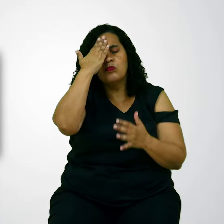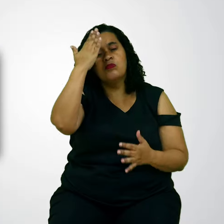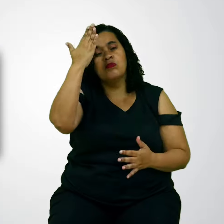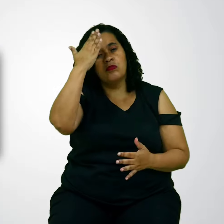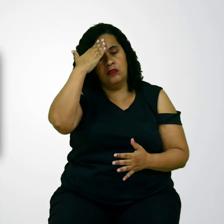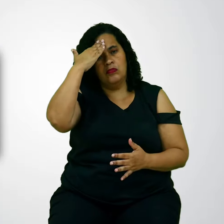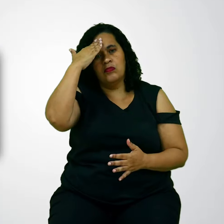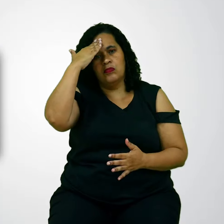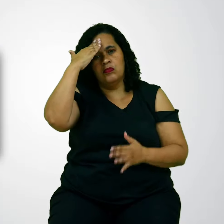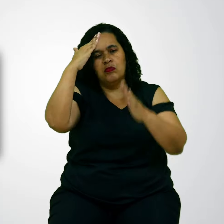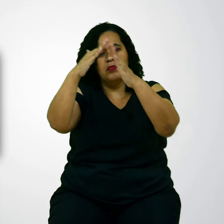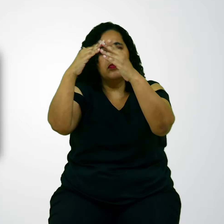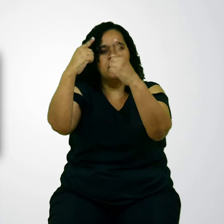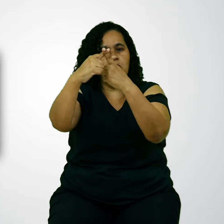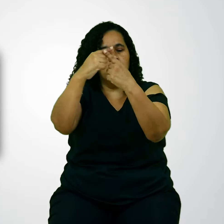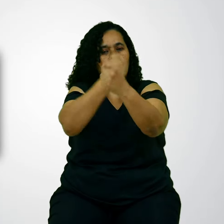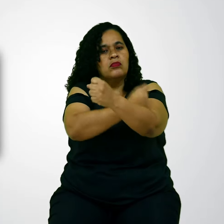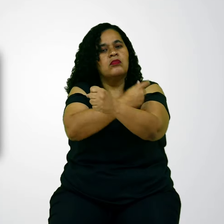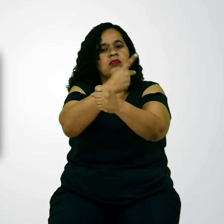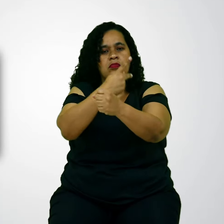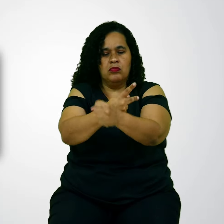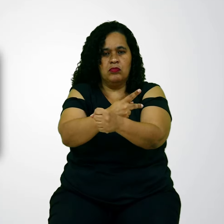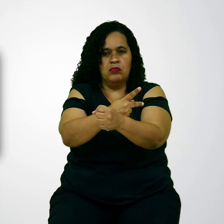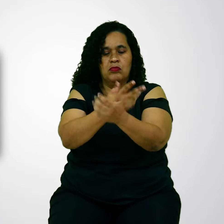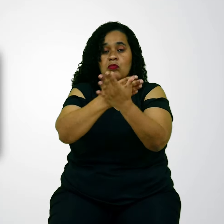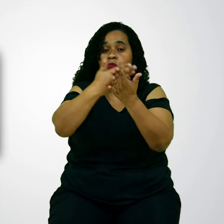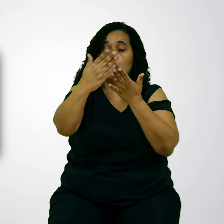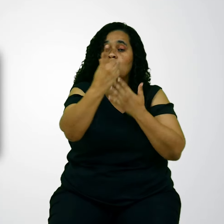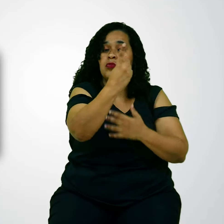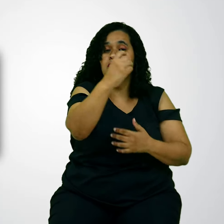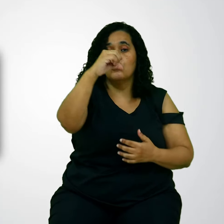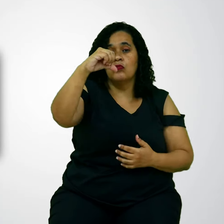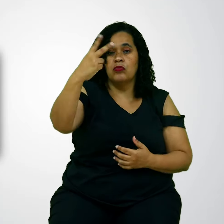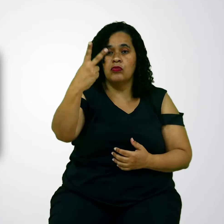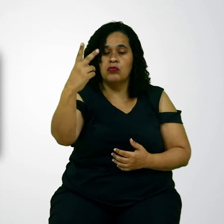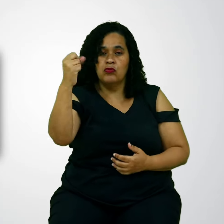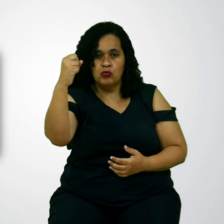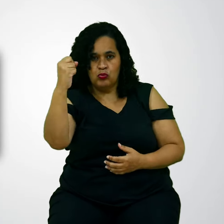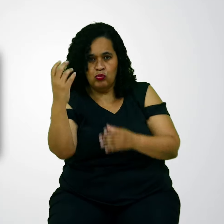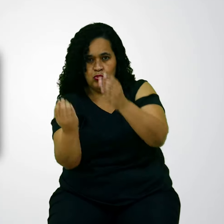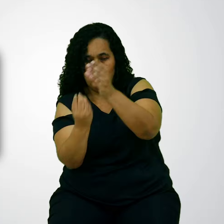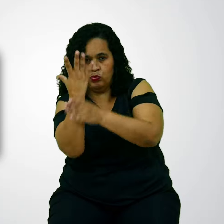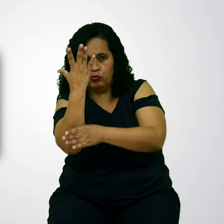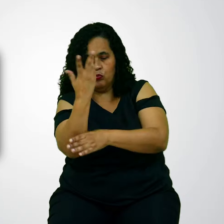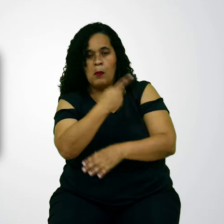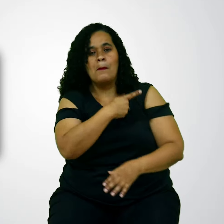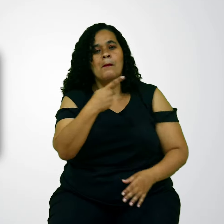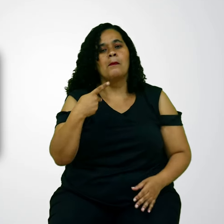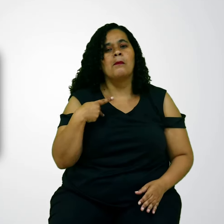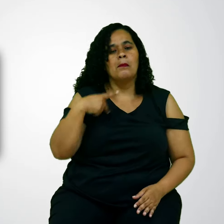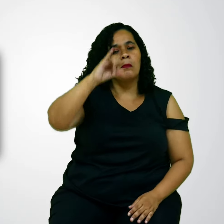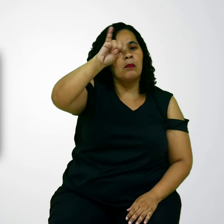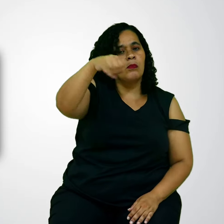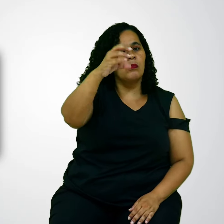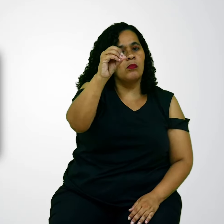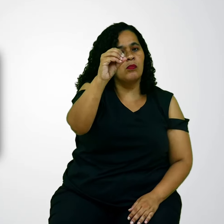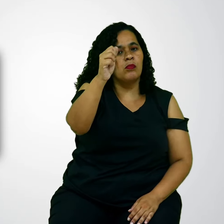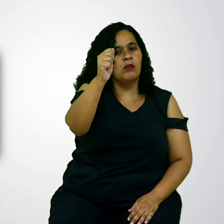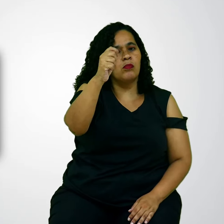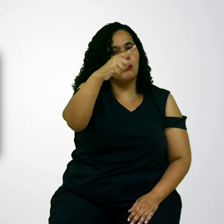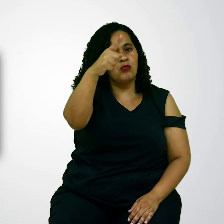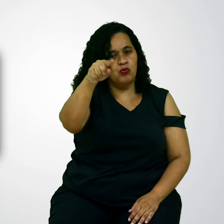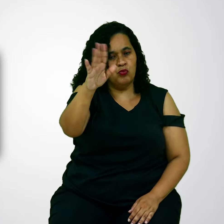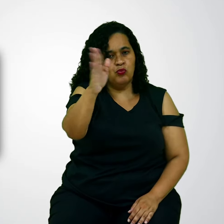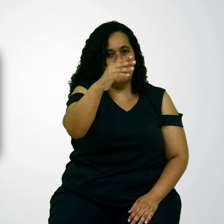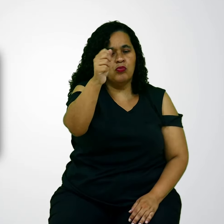Desde 1928, na verdade, quando o pastor João Augusto Silveira, ele se afasta da Igreja Adventista do